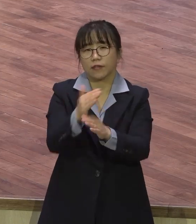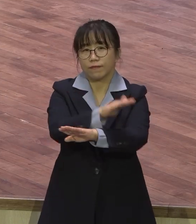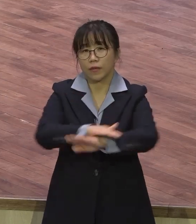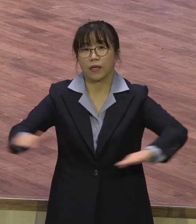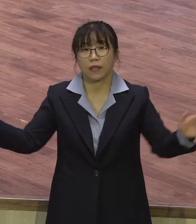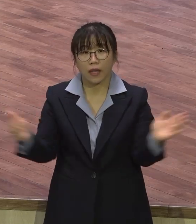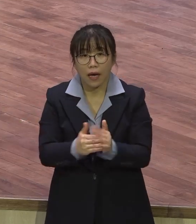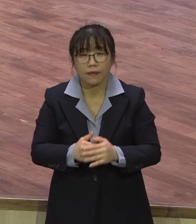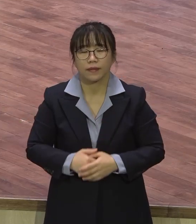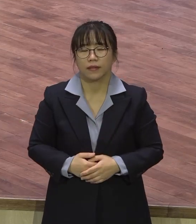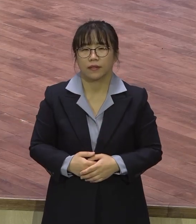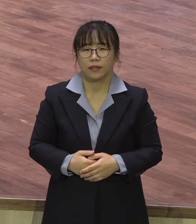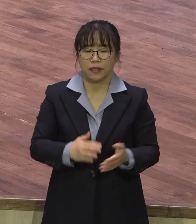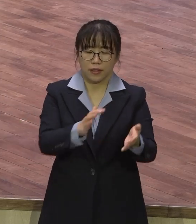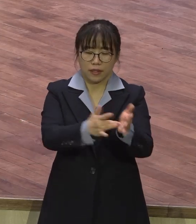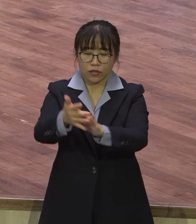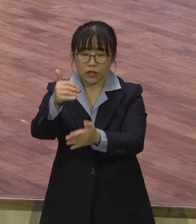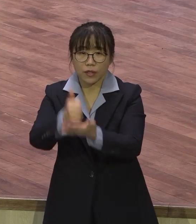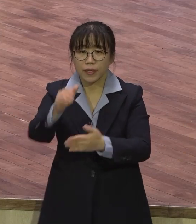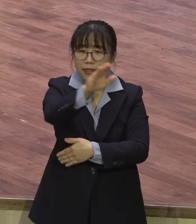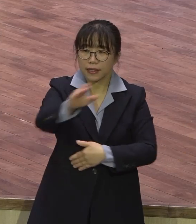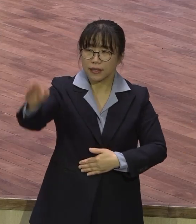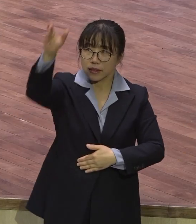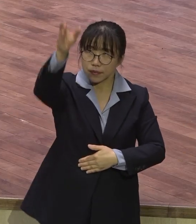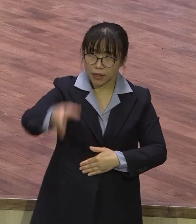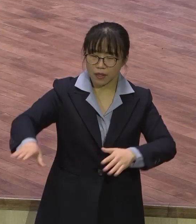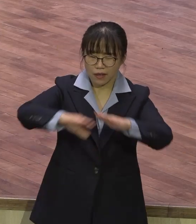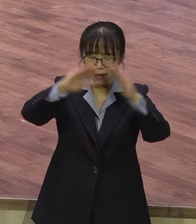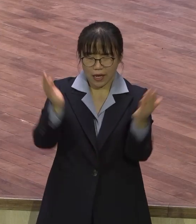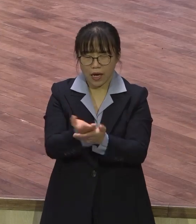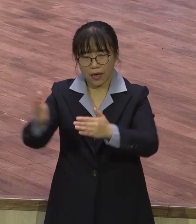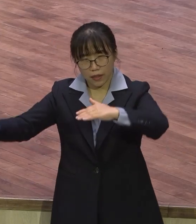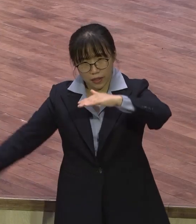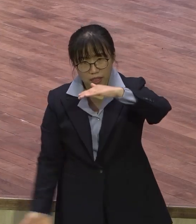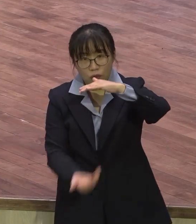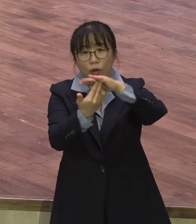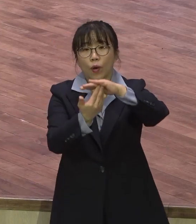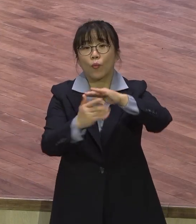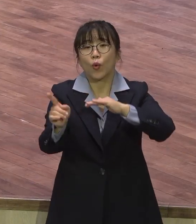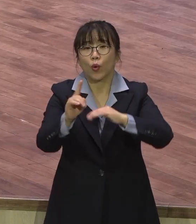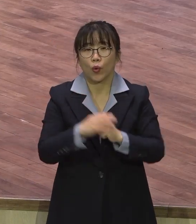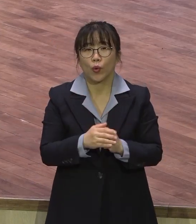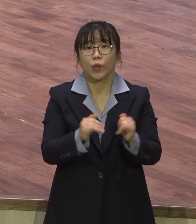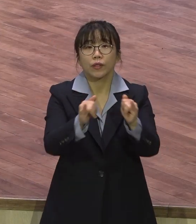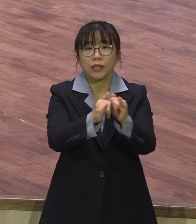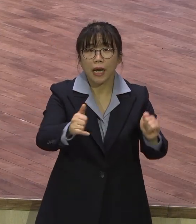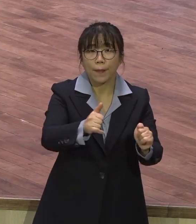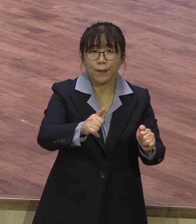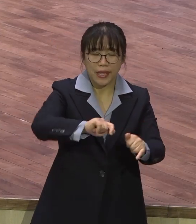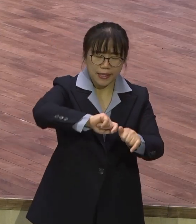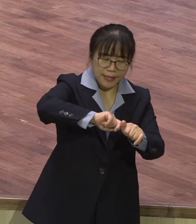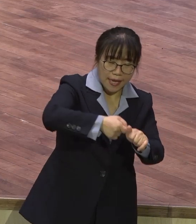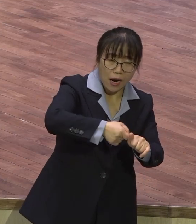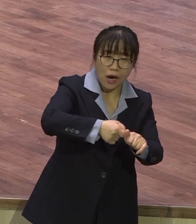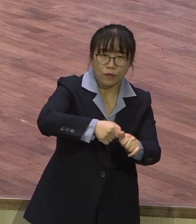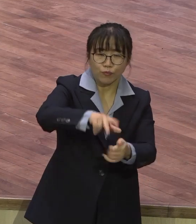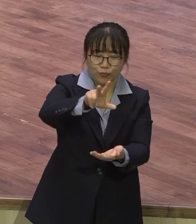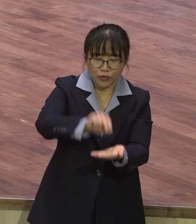예수님이 왜 십자가에서 마지막 다 이루었다 말씀하셨느냐 인간에게 오는 이 재앙의 저주 지옥 문제가